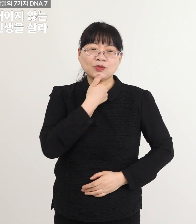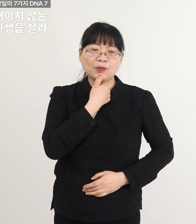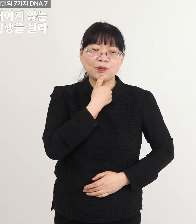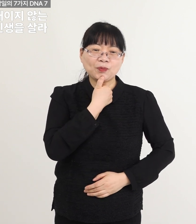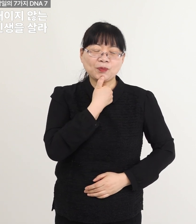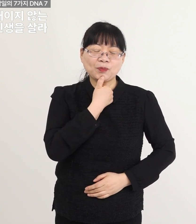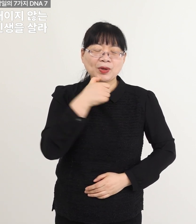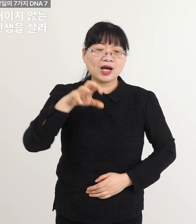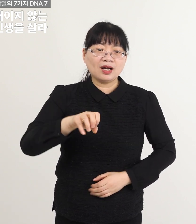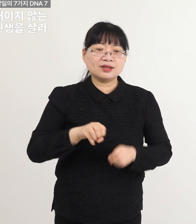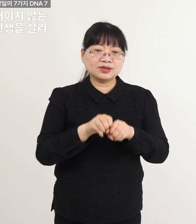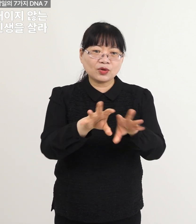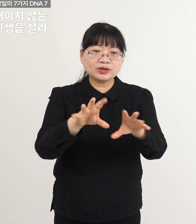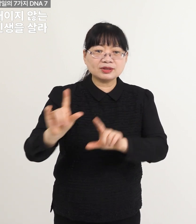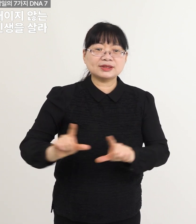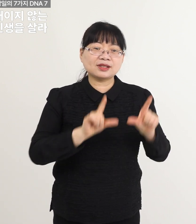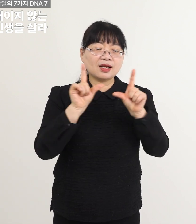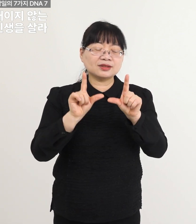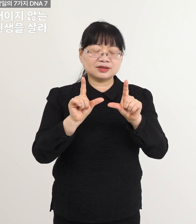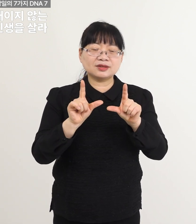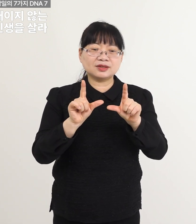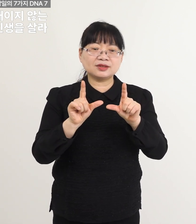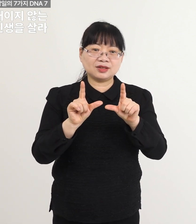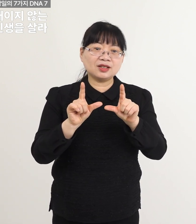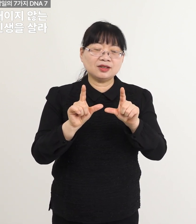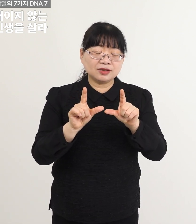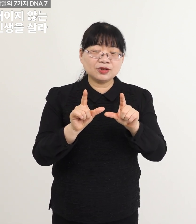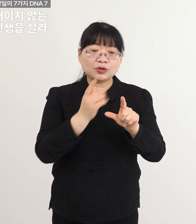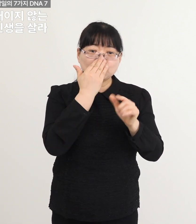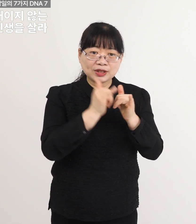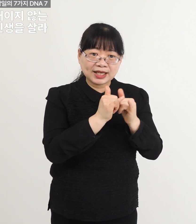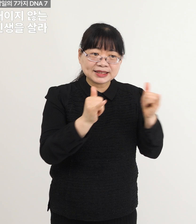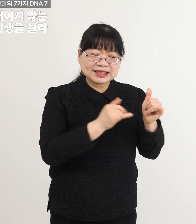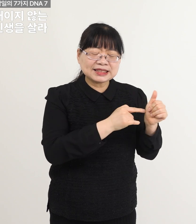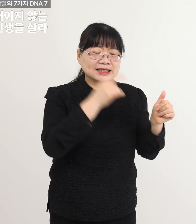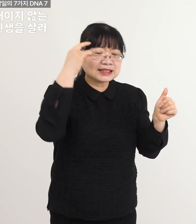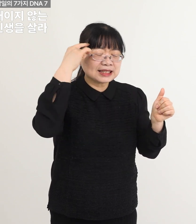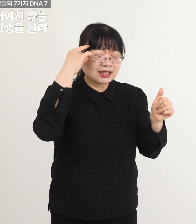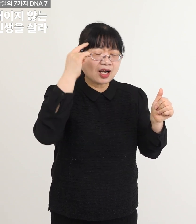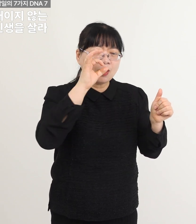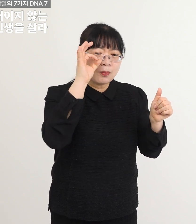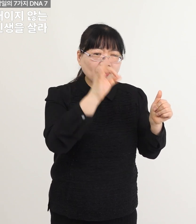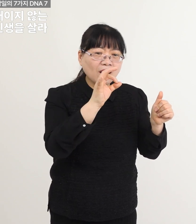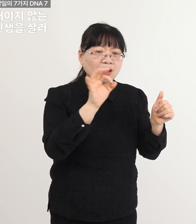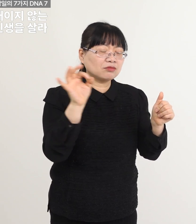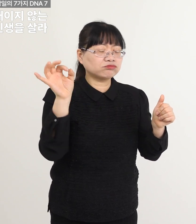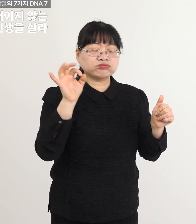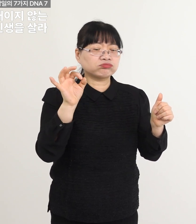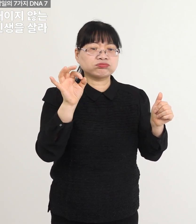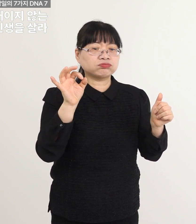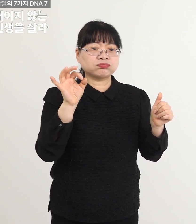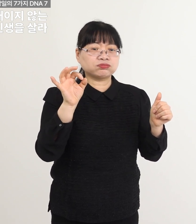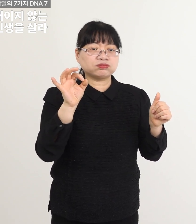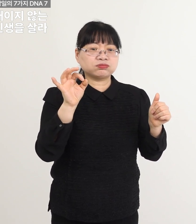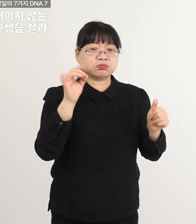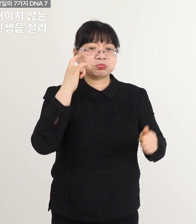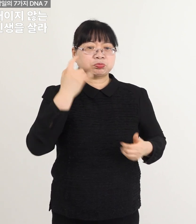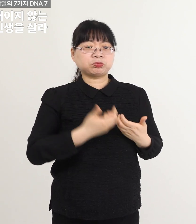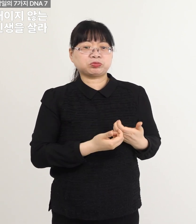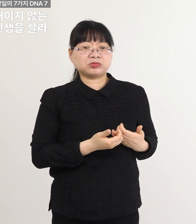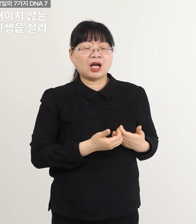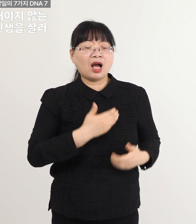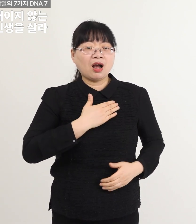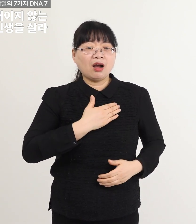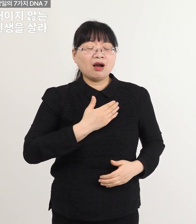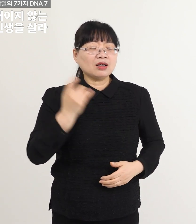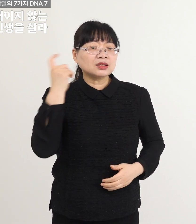로마에 흩어져 사는 유대인들은 이게 뜬금없는 얘기거든요. 우린 당신에 대해서 들은 바도 없고 알고자 하는